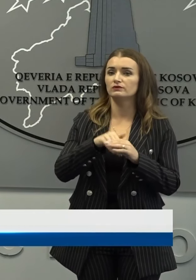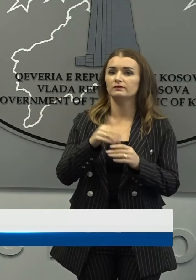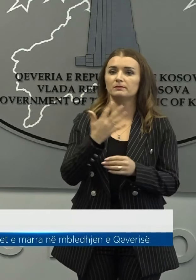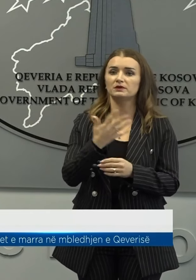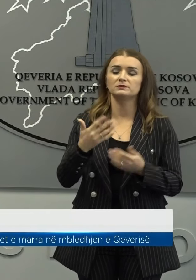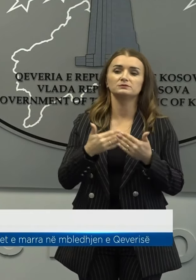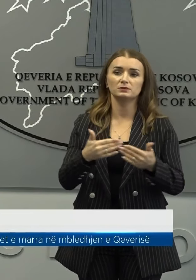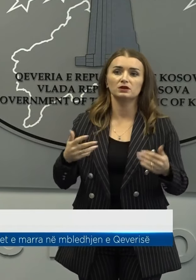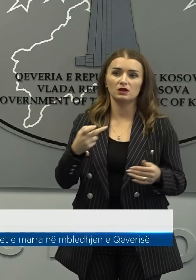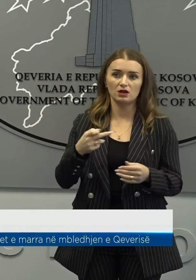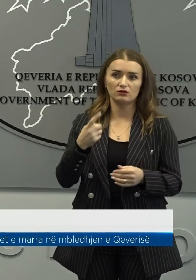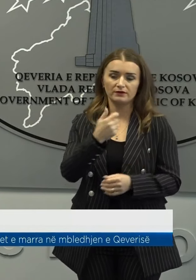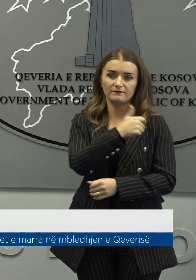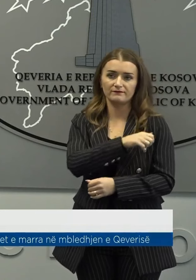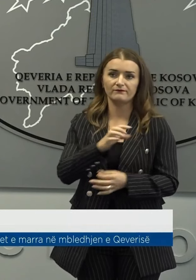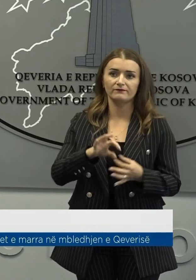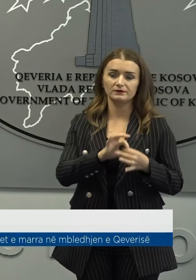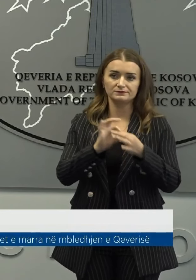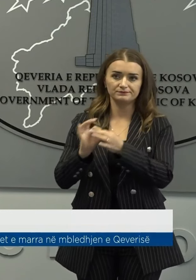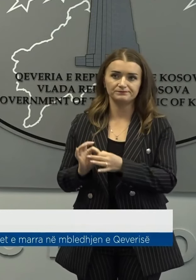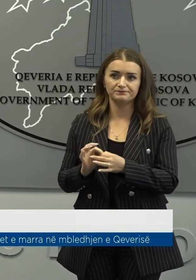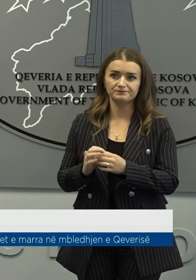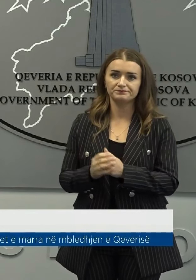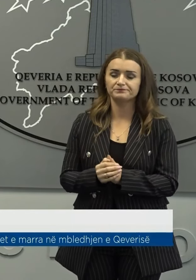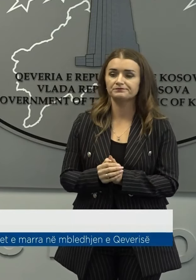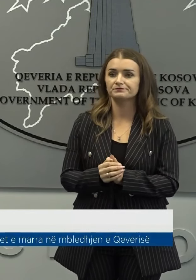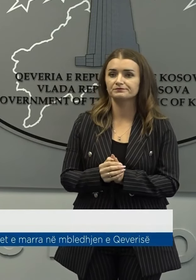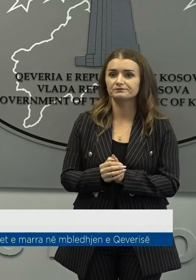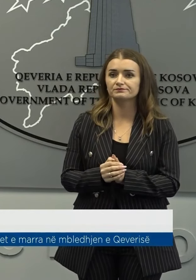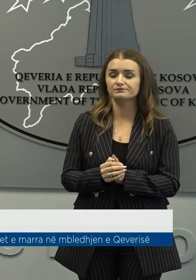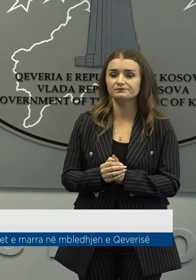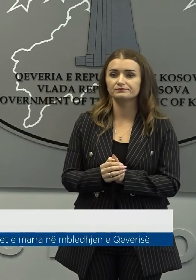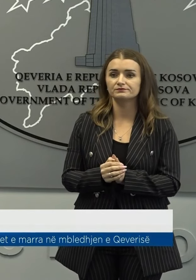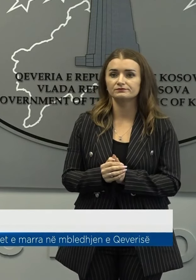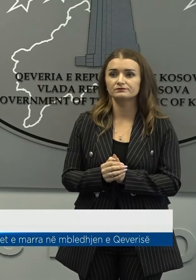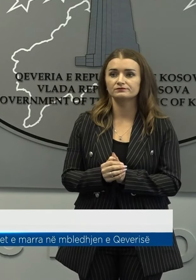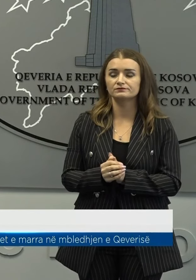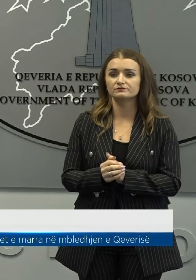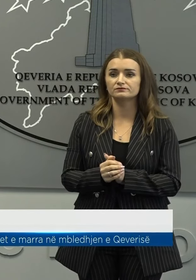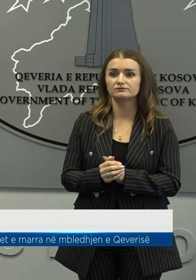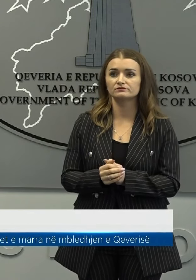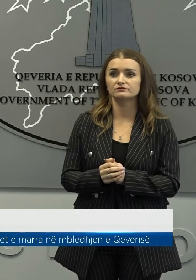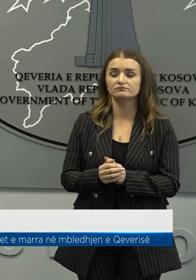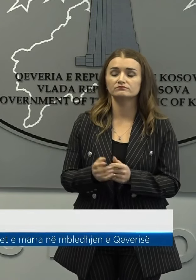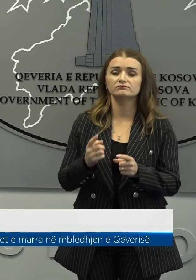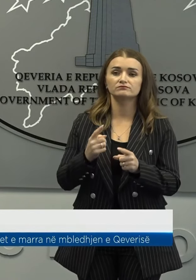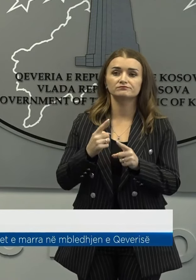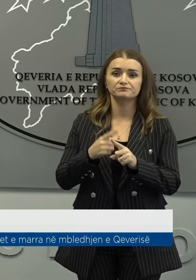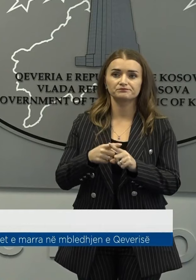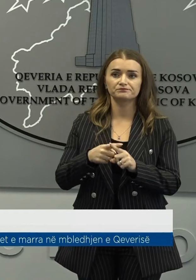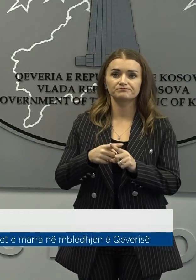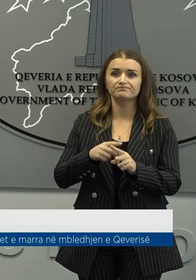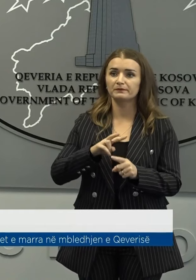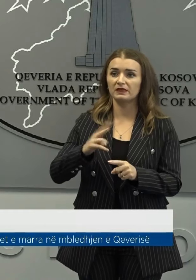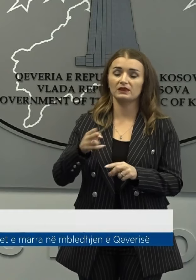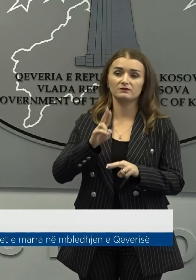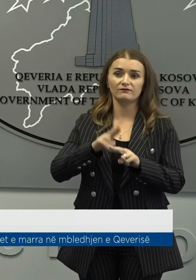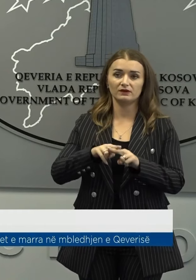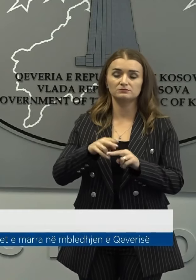si rezultati transfereve ndërbankare të mëhershme. Dhe gjithashtu kemi miratuar edhe projekt ligjin